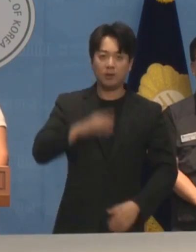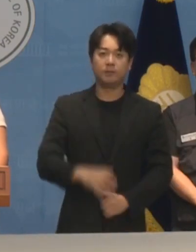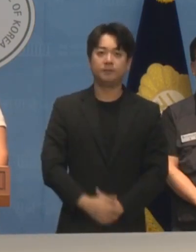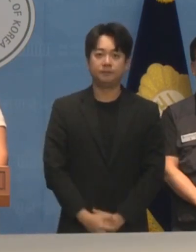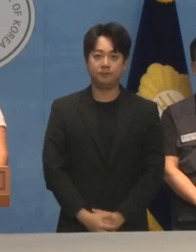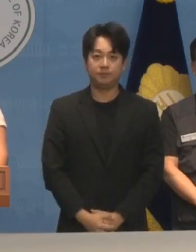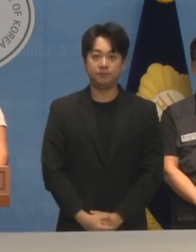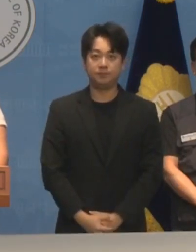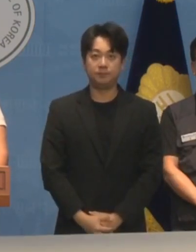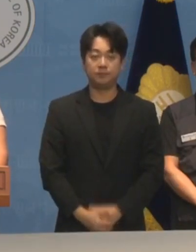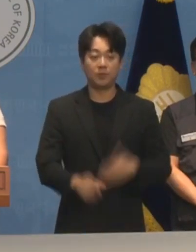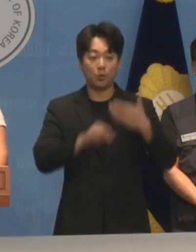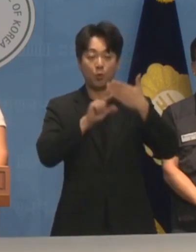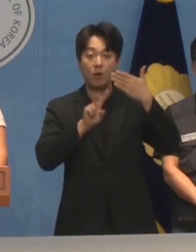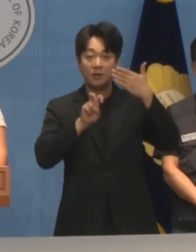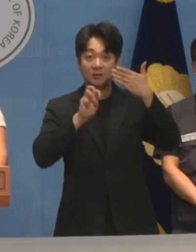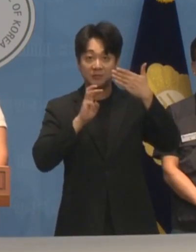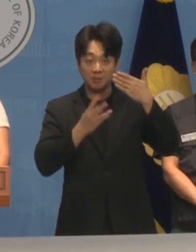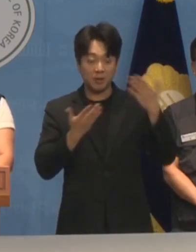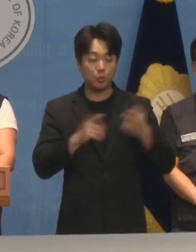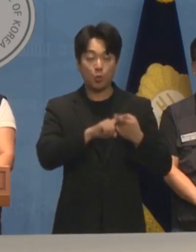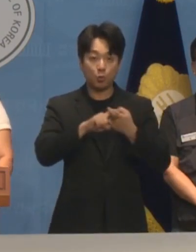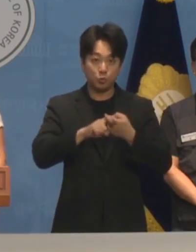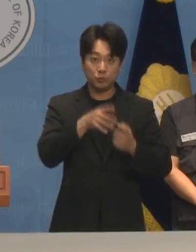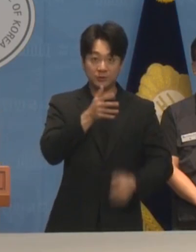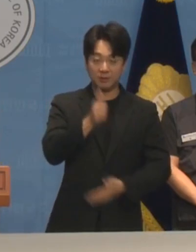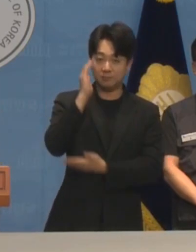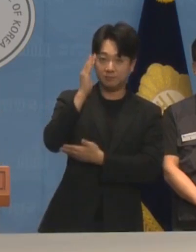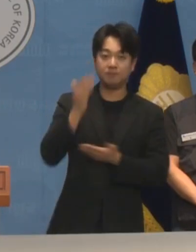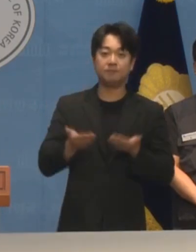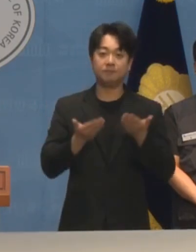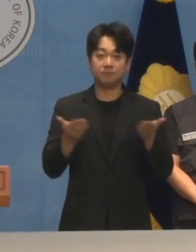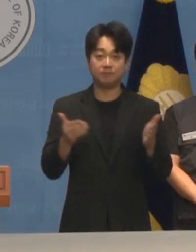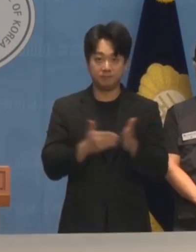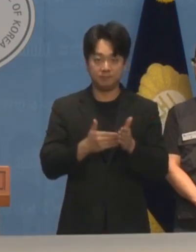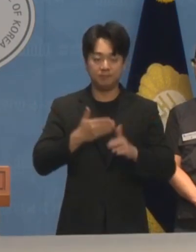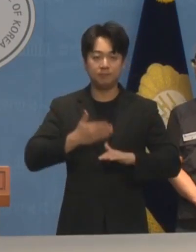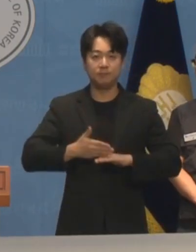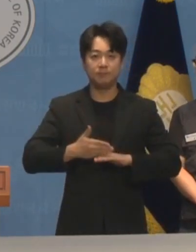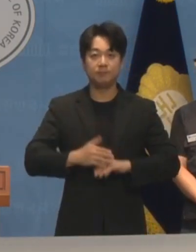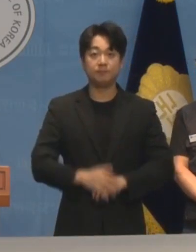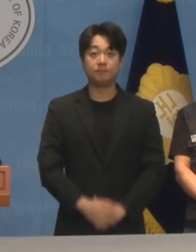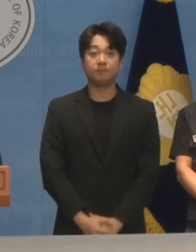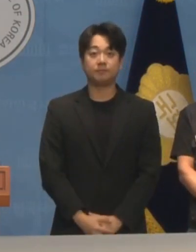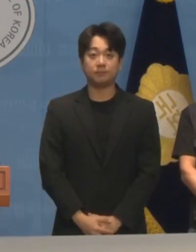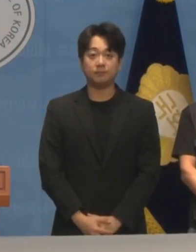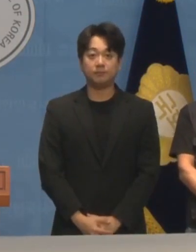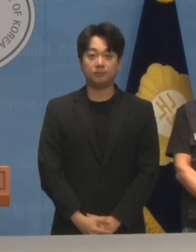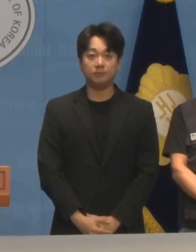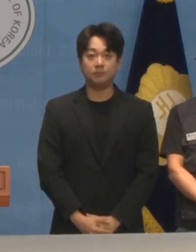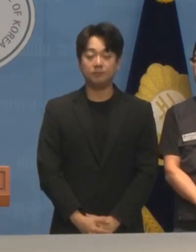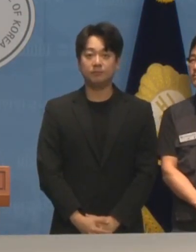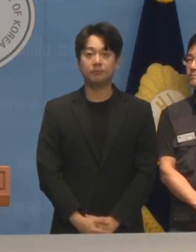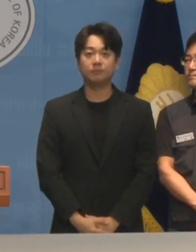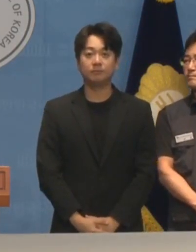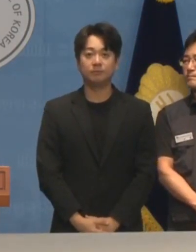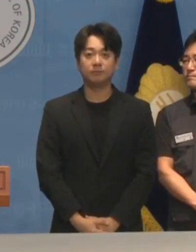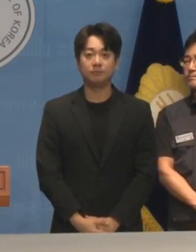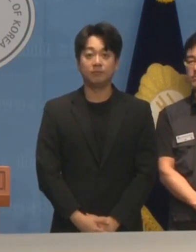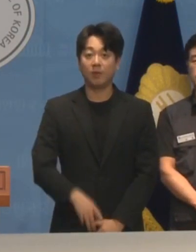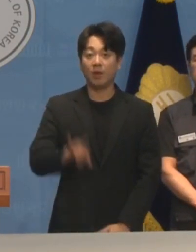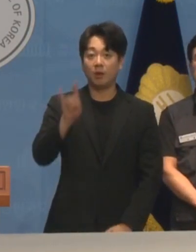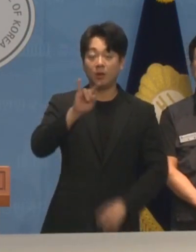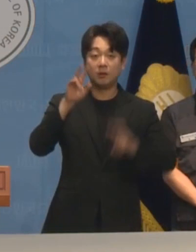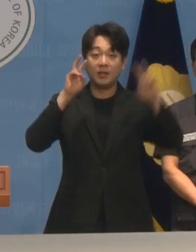9월 23일 전국금속노동조합. 감사합니다. 예. 또 어쨌든 뭐 현대자동차